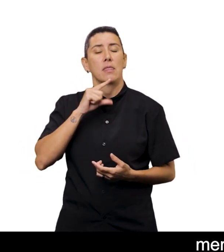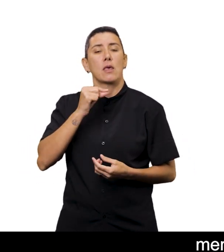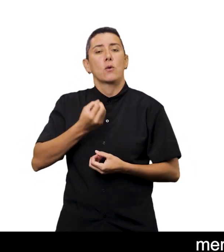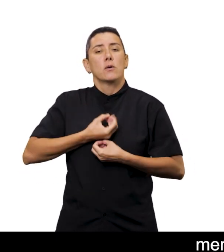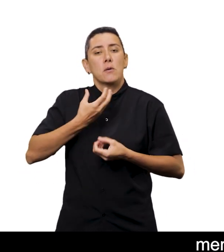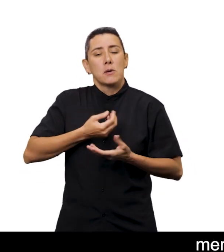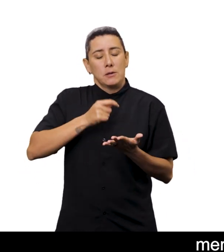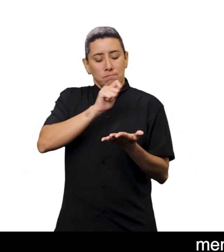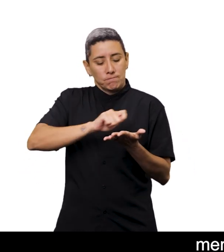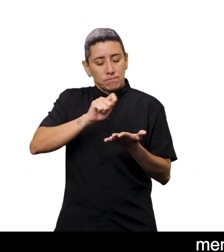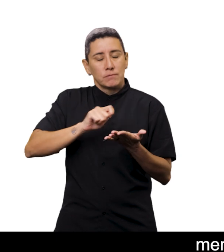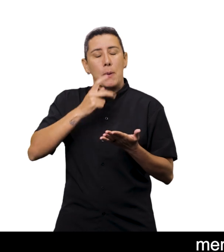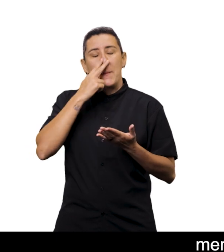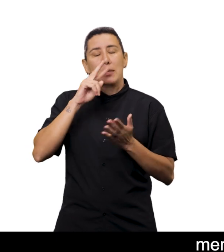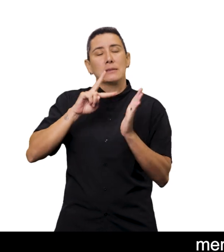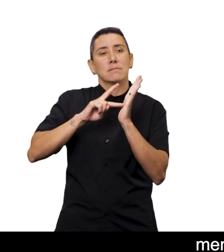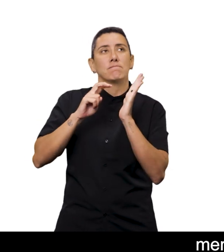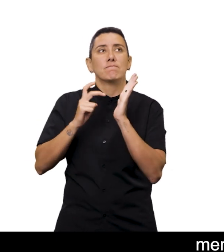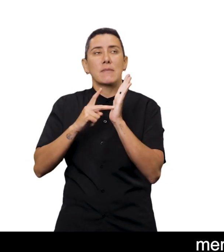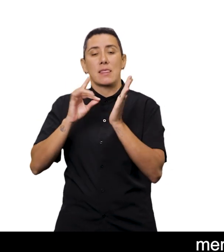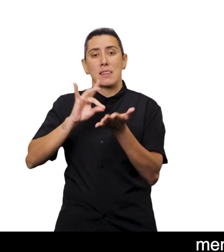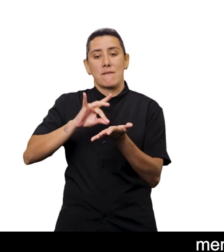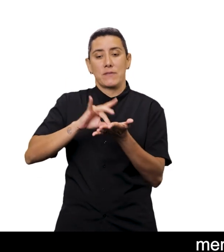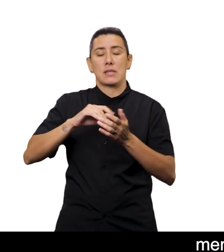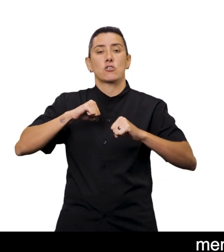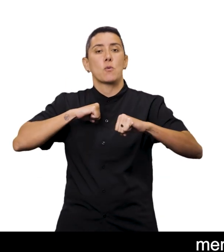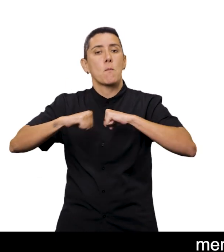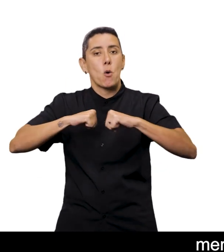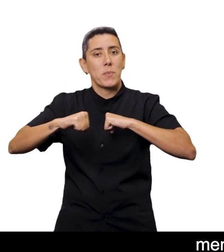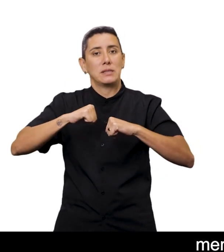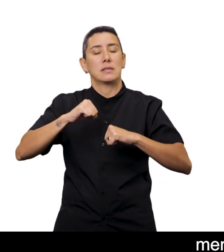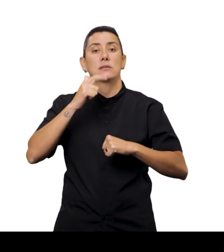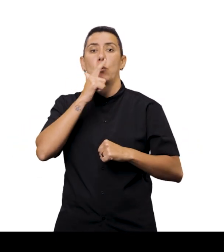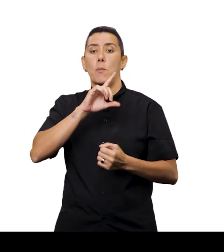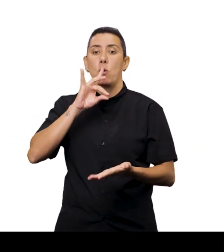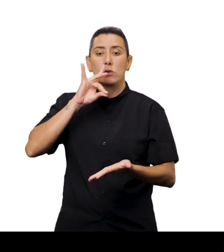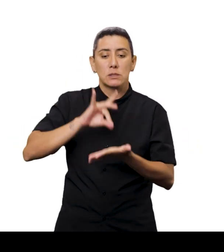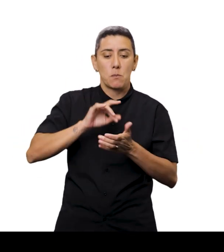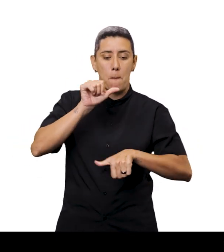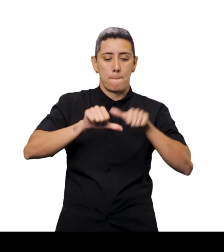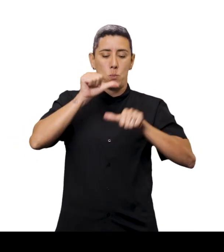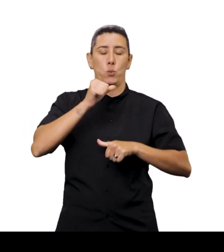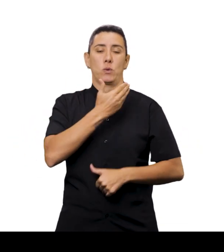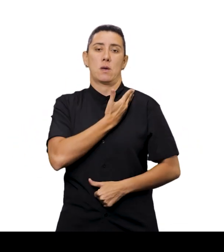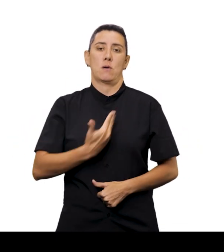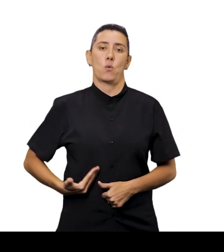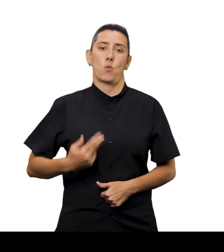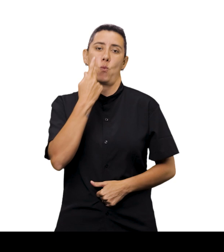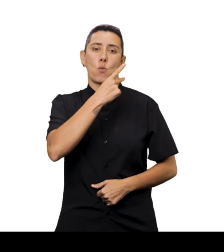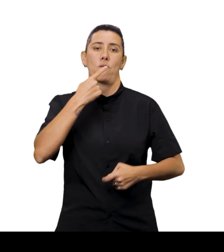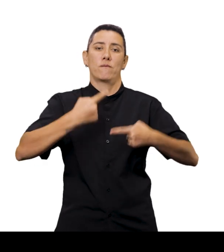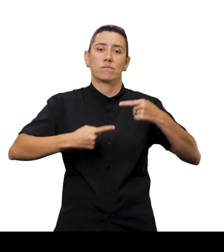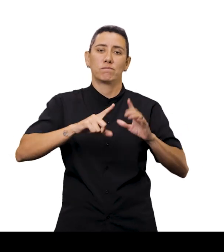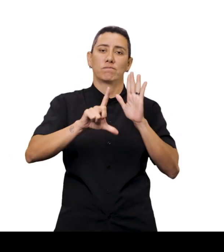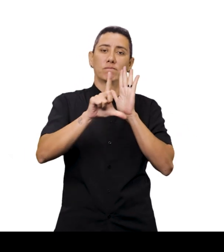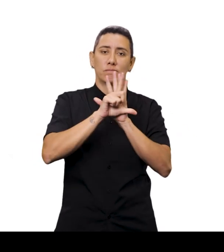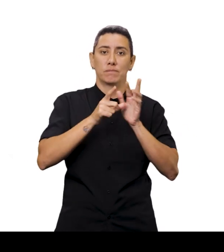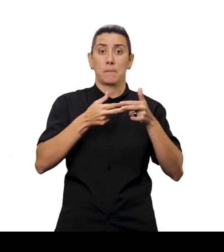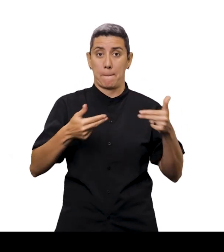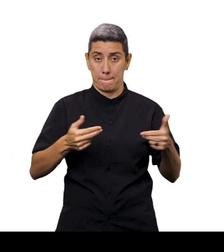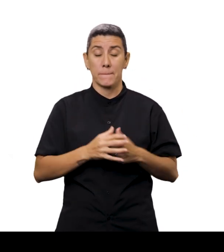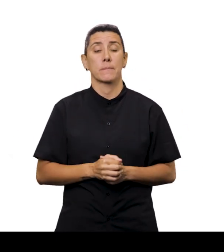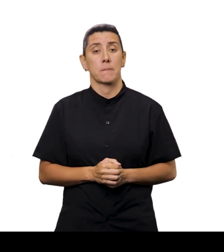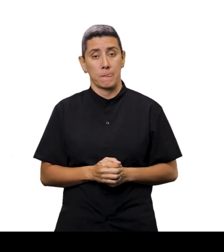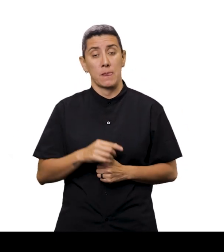vezes mensagens poéticas devem se transformar em mobilizações para a concretização dos objetivos políticos.